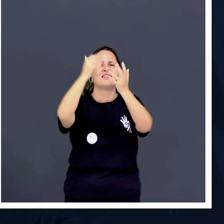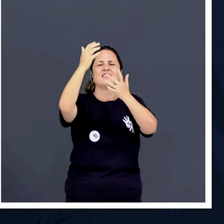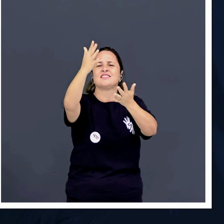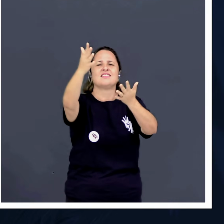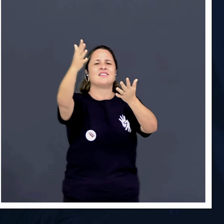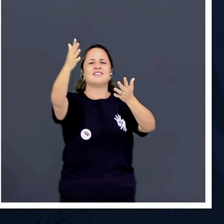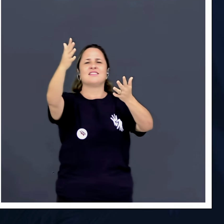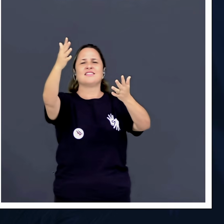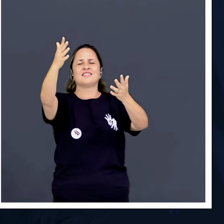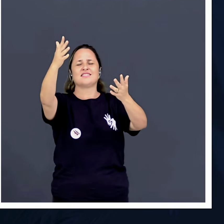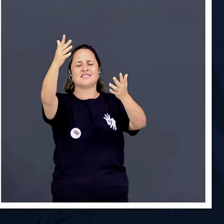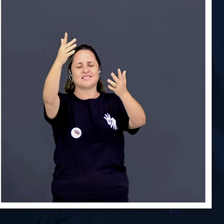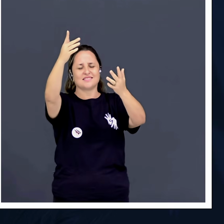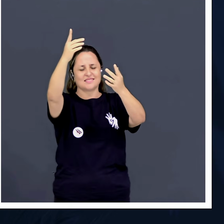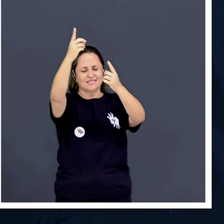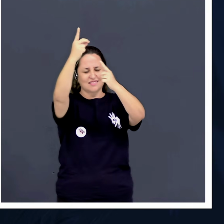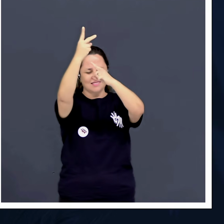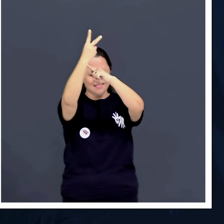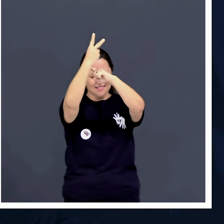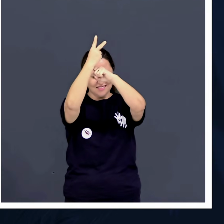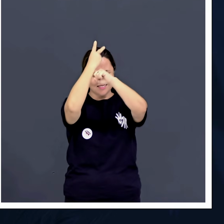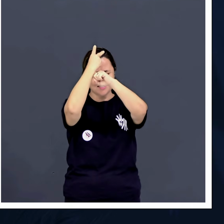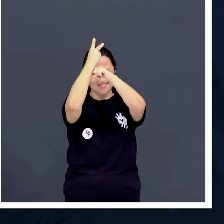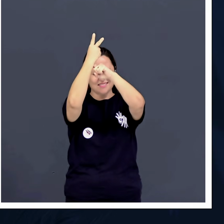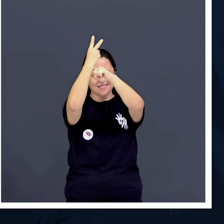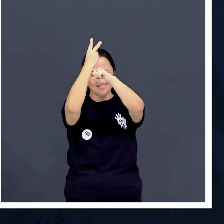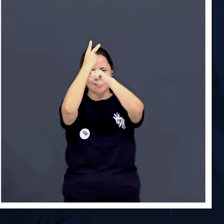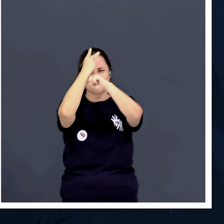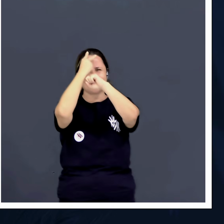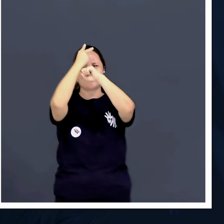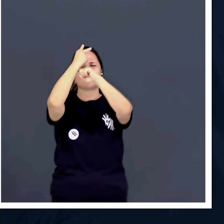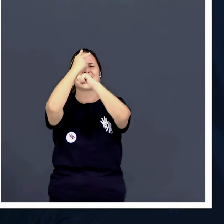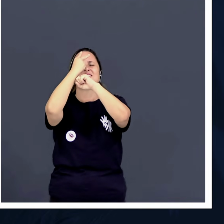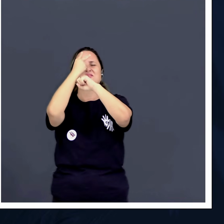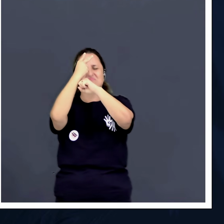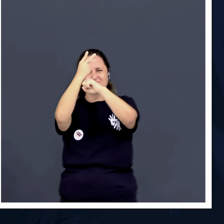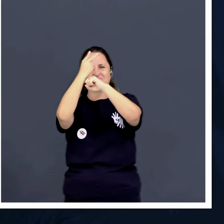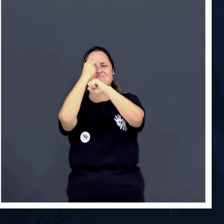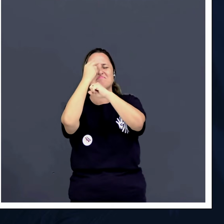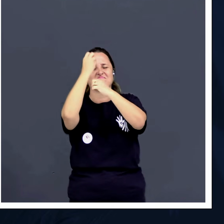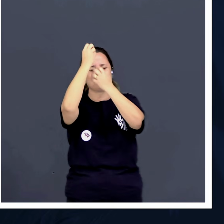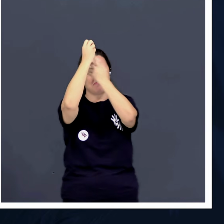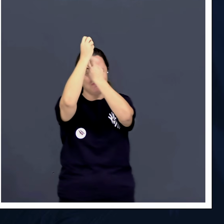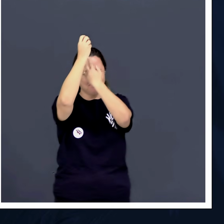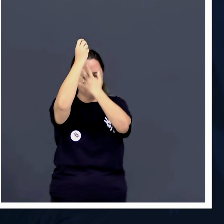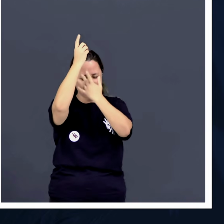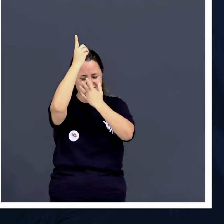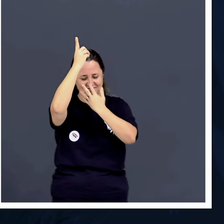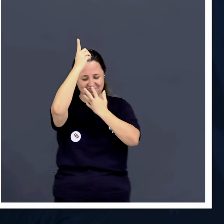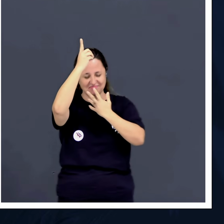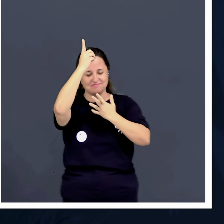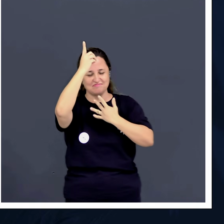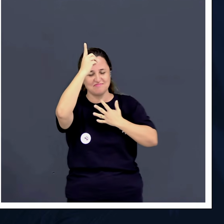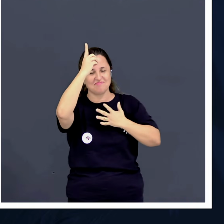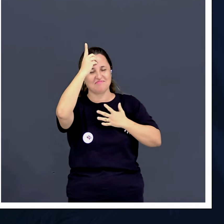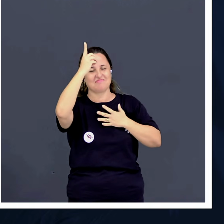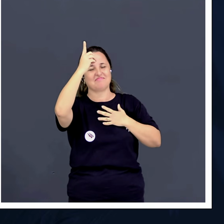clamo Teu nome, o Teu favor eu vou alcançar.